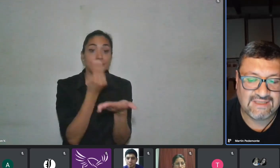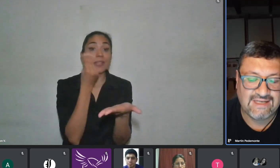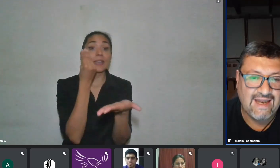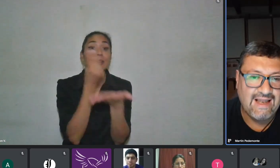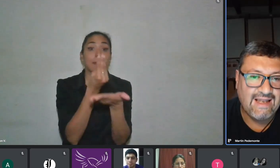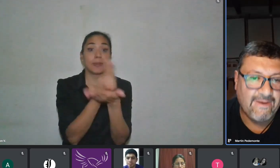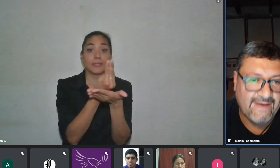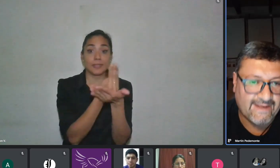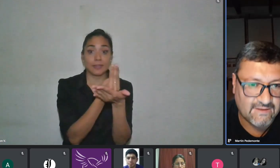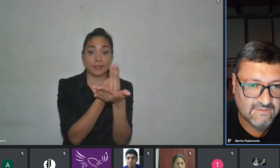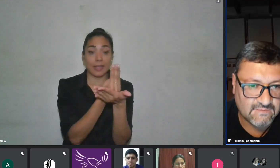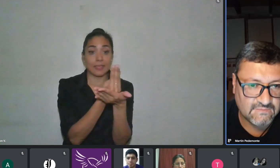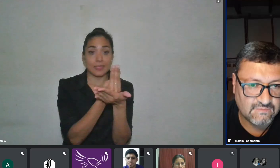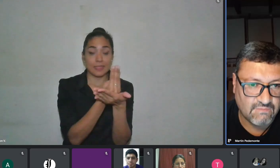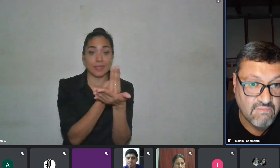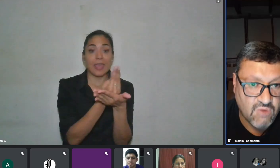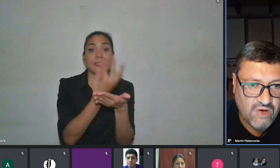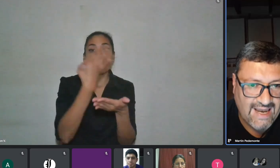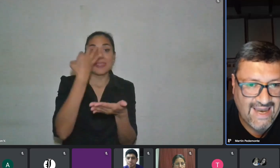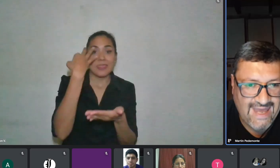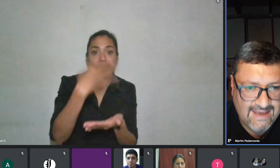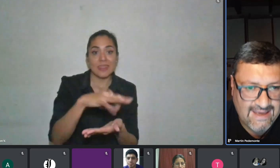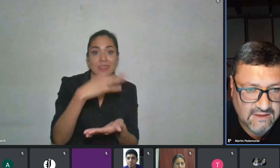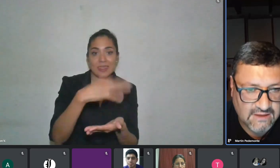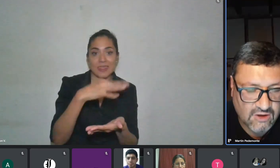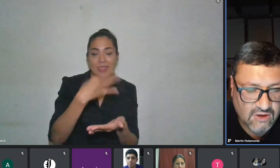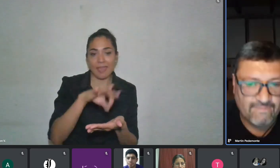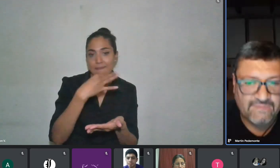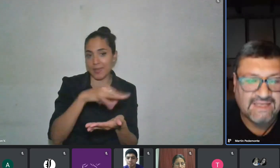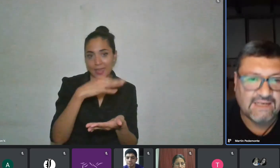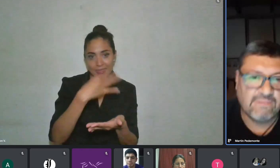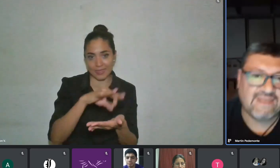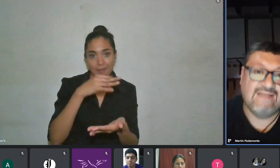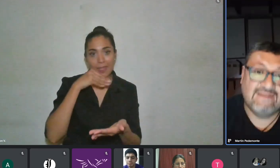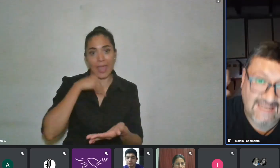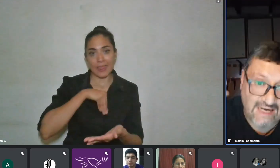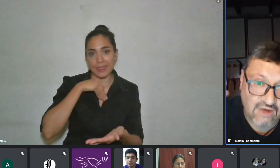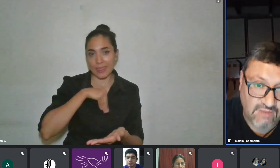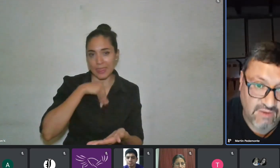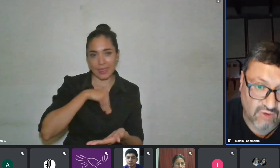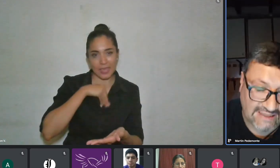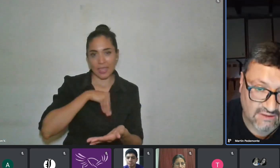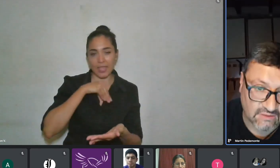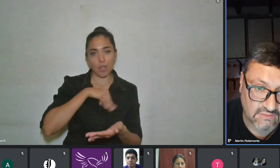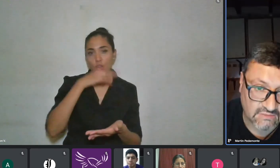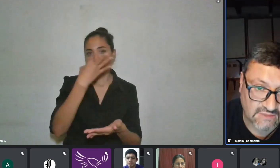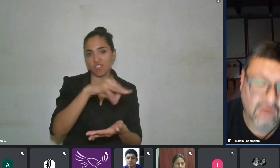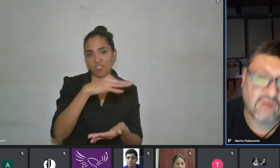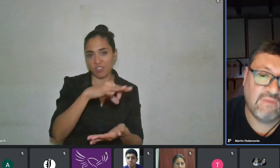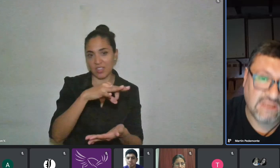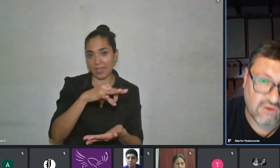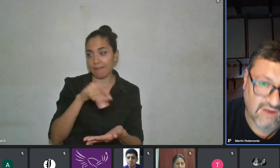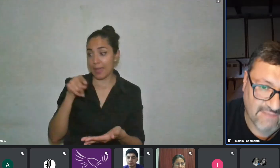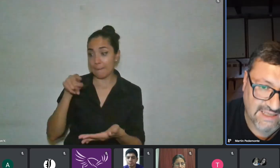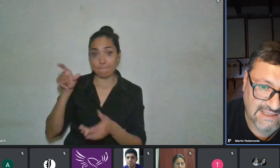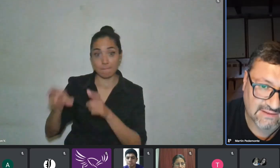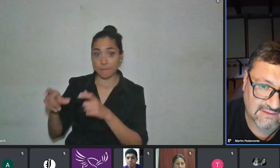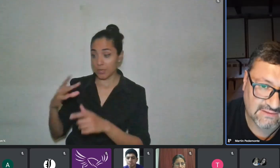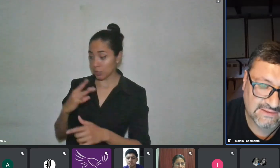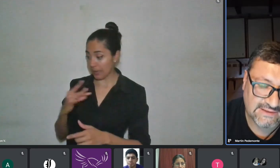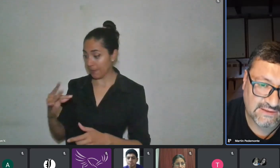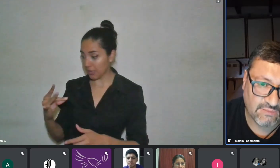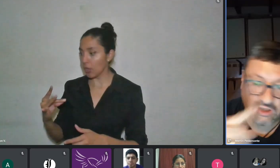representantes tienen el deber moral, ético, de representar a los que me votaron, a los que me hicieron